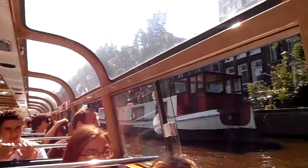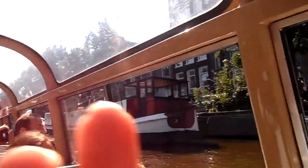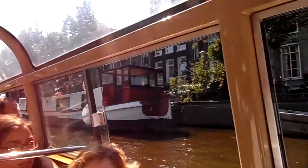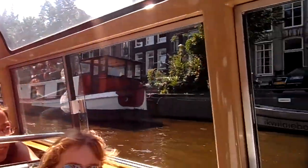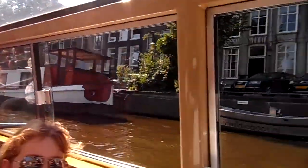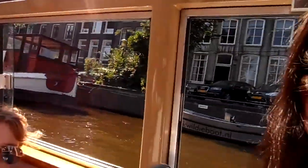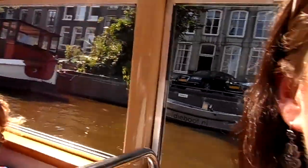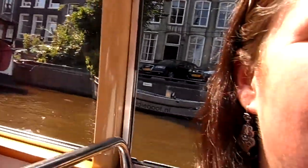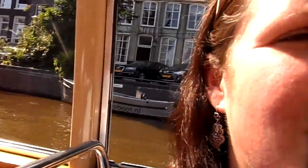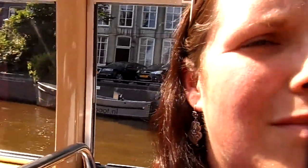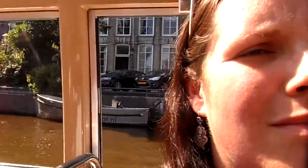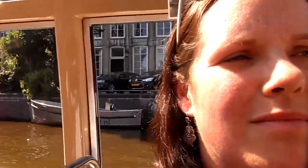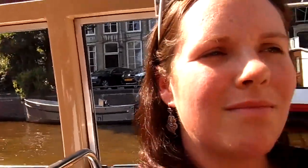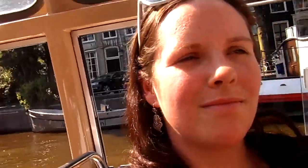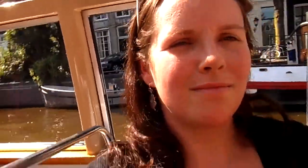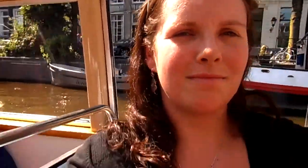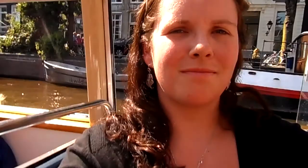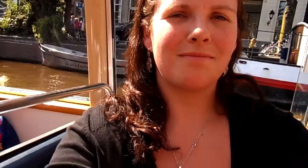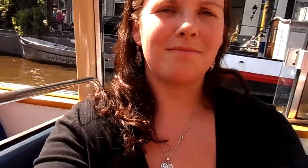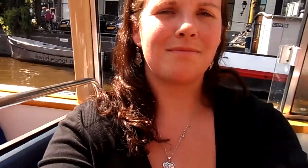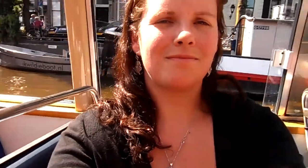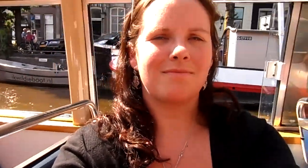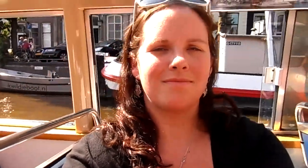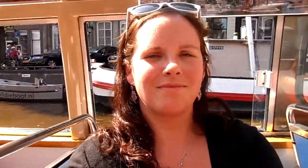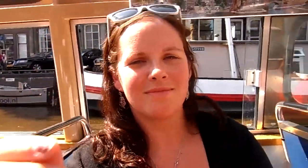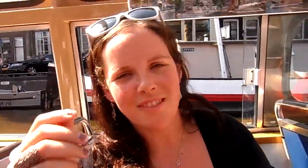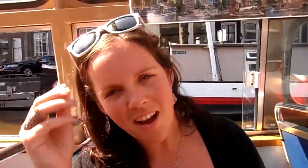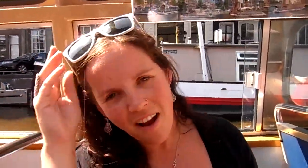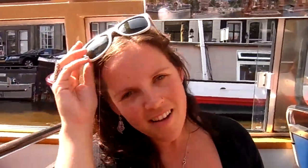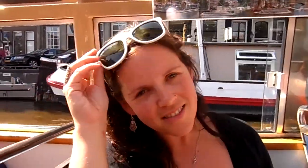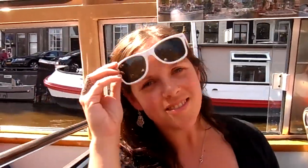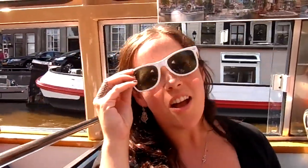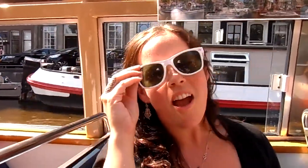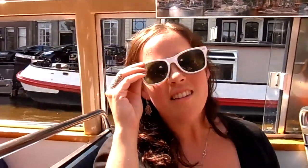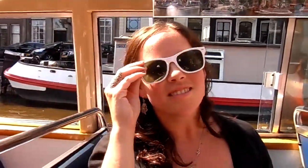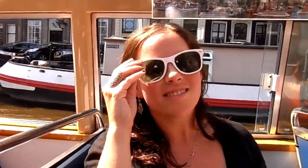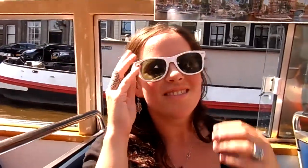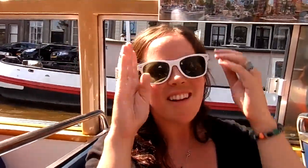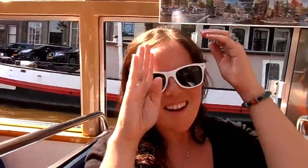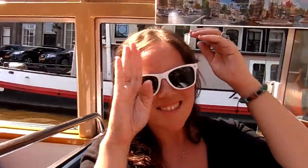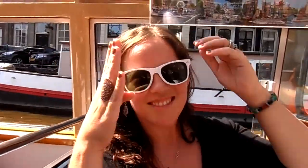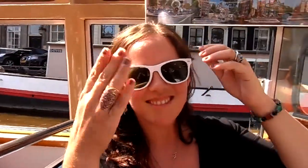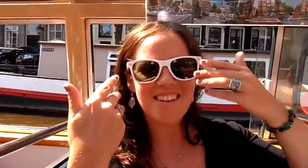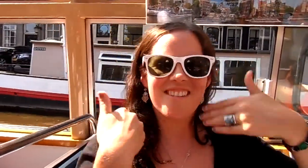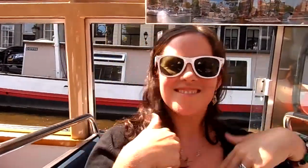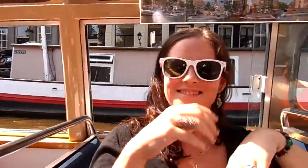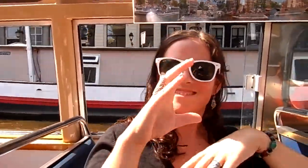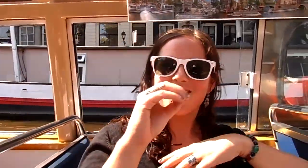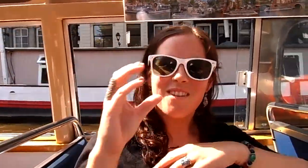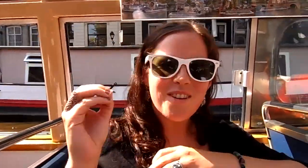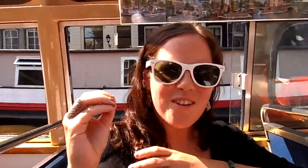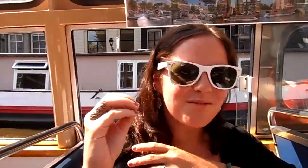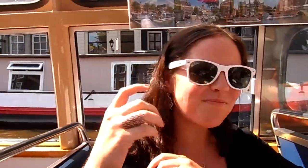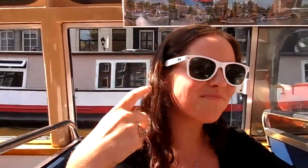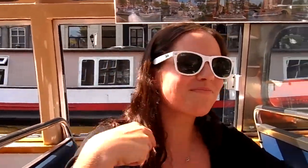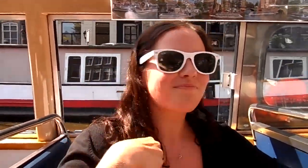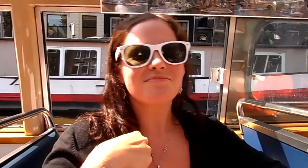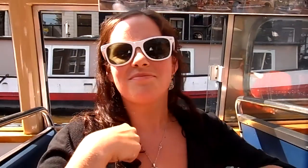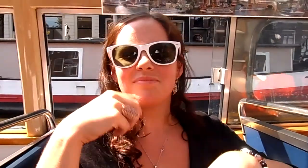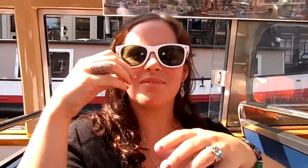einfacher, um Güter hochzuziehen. Außerdem hilft es gegen Reinregen. Be sure to look up at the gables of the